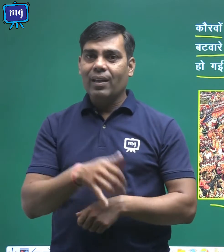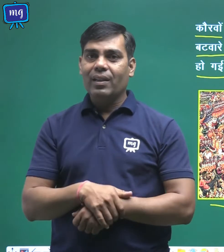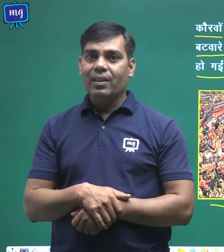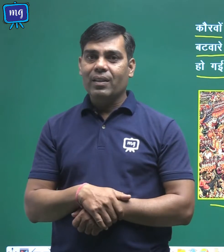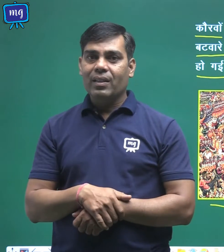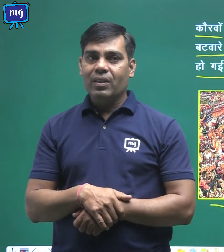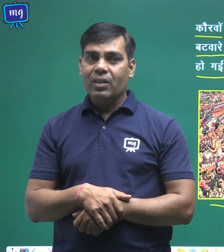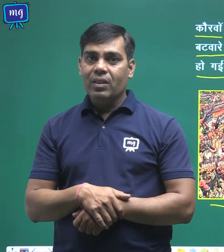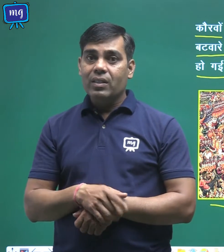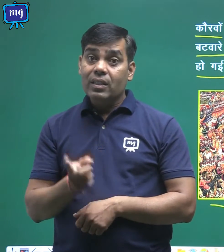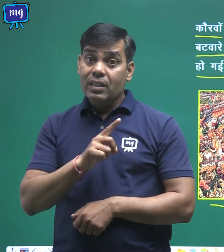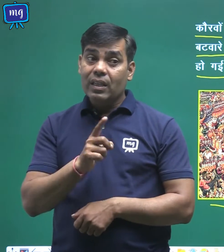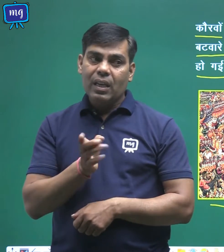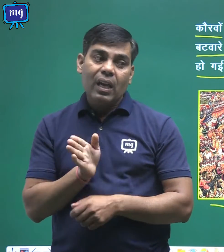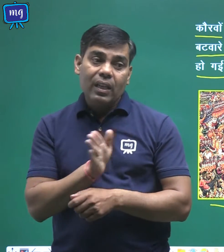जिसकी एक तरफ